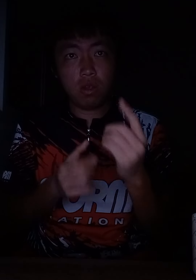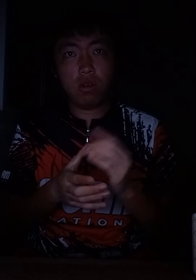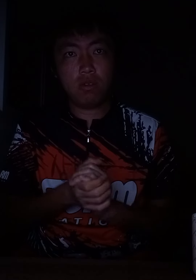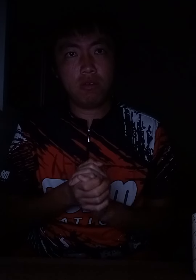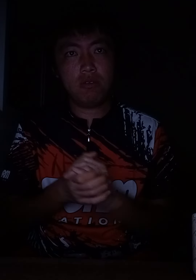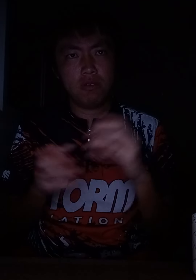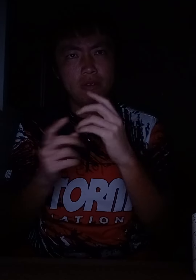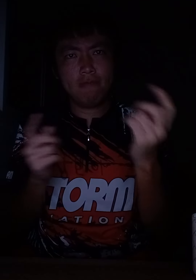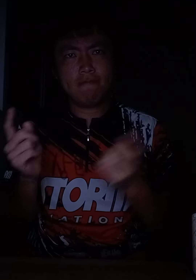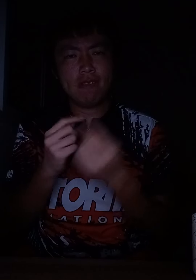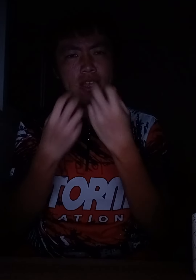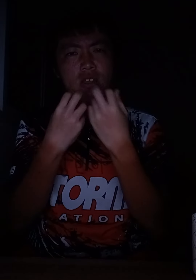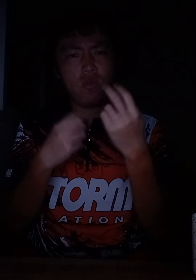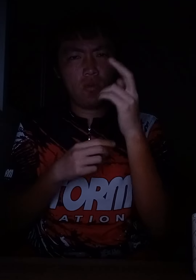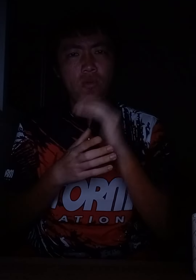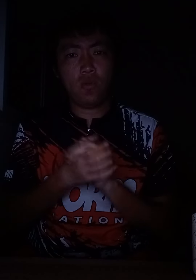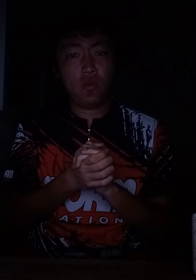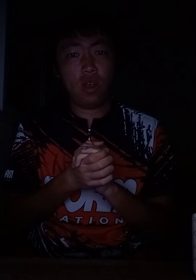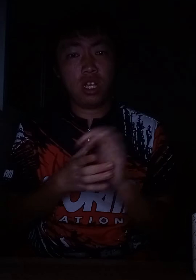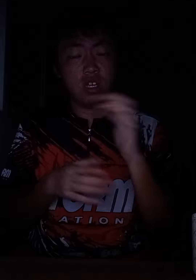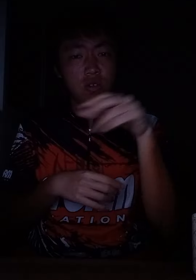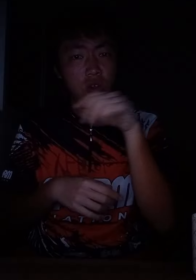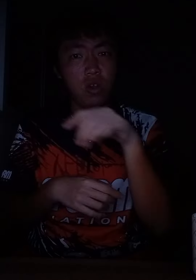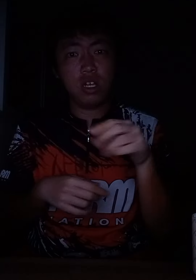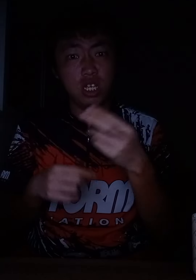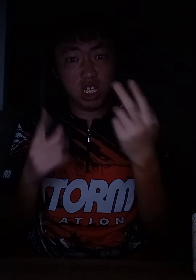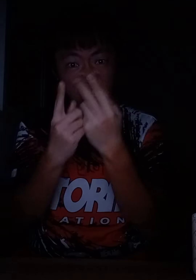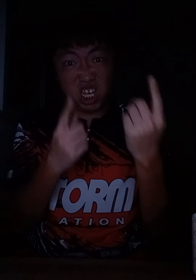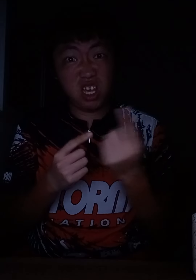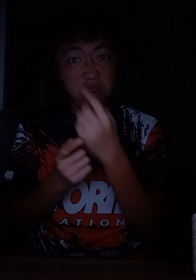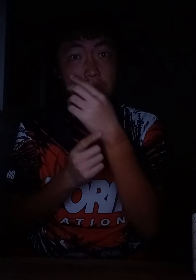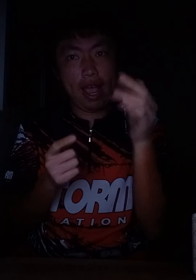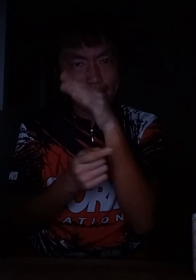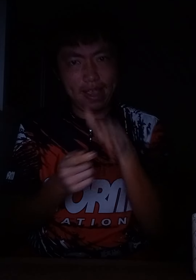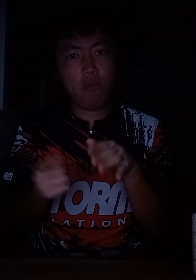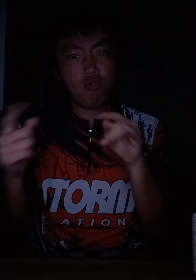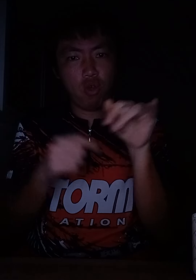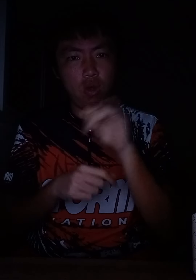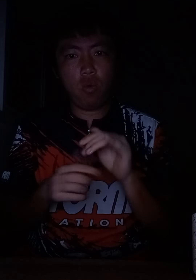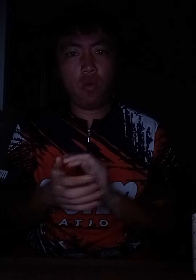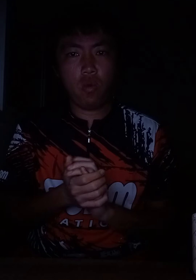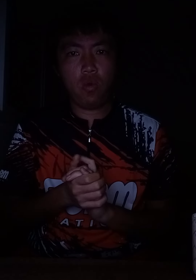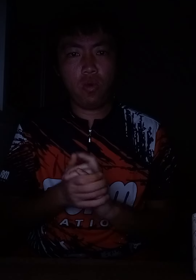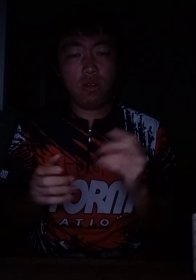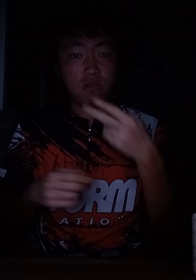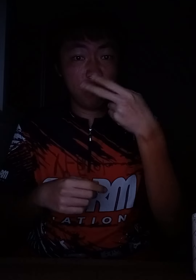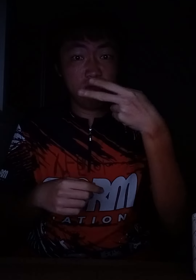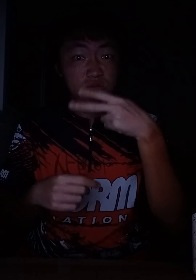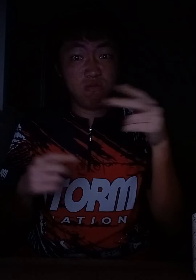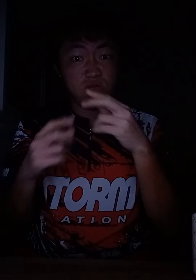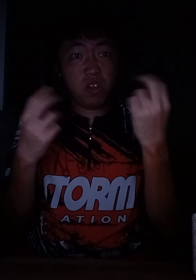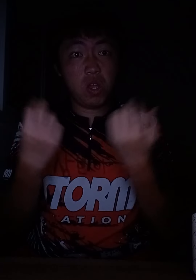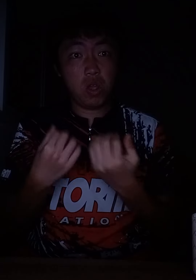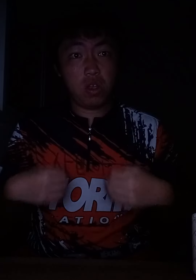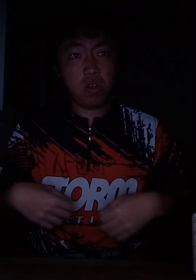결국은 실랑이가 벌어졌는데요. 급기야 이 남성은요, 또 다른 승객이 말리는데도 불구하고 아까 보신 바와 같이 양복 안주머니에서 담배를